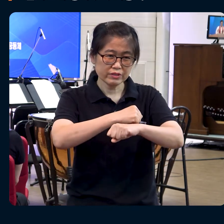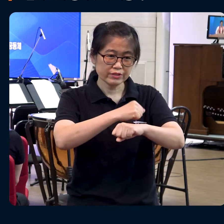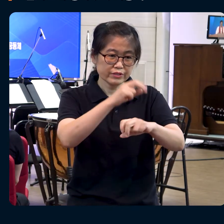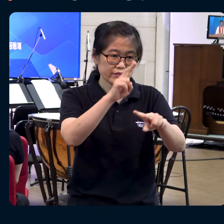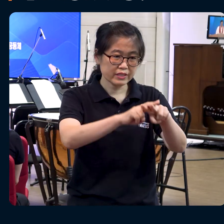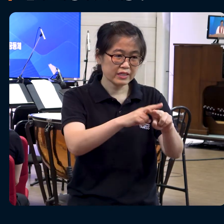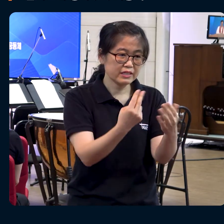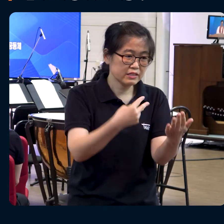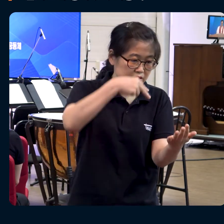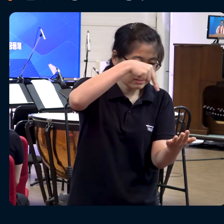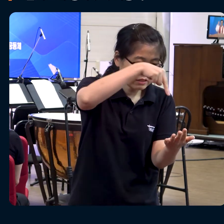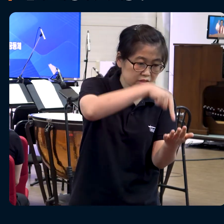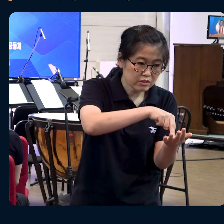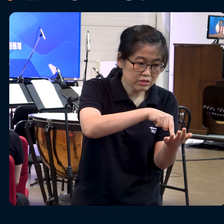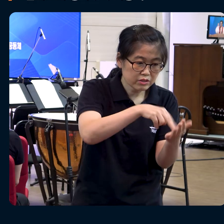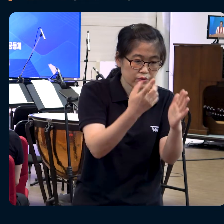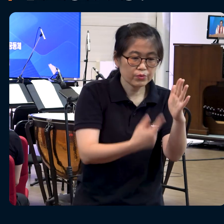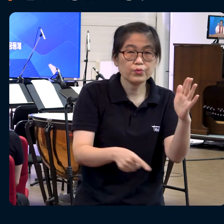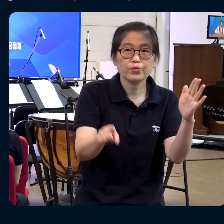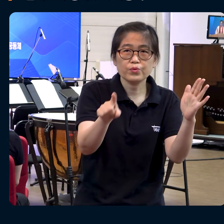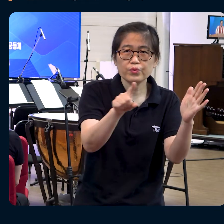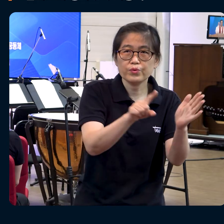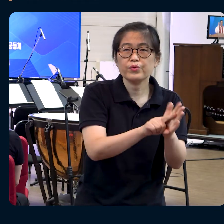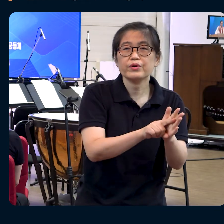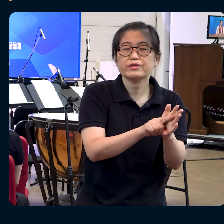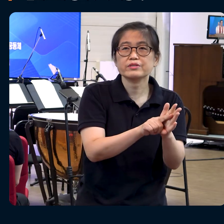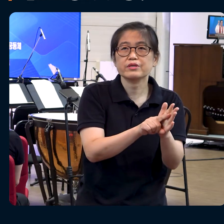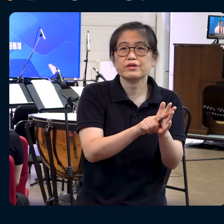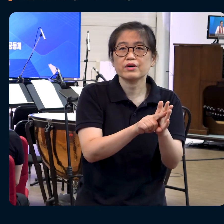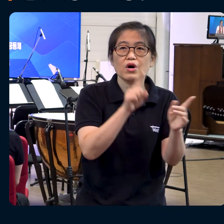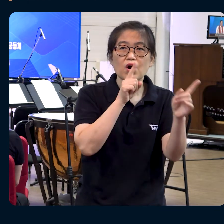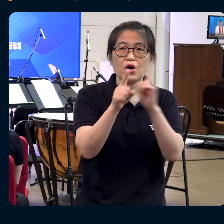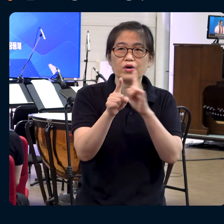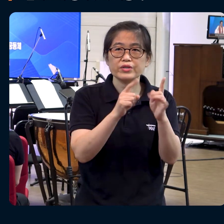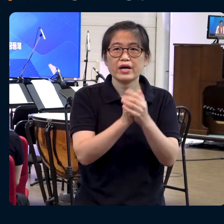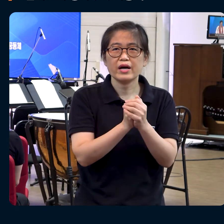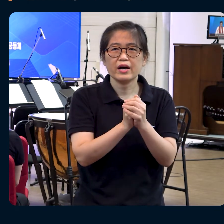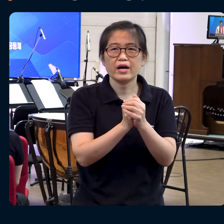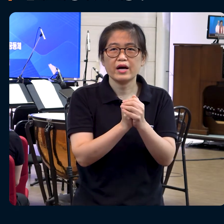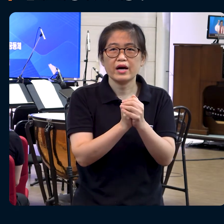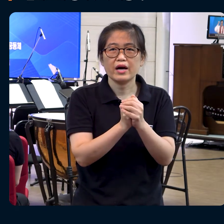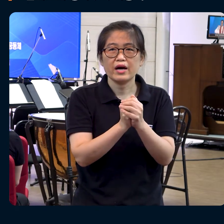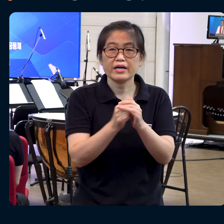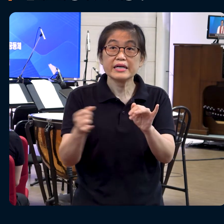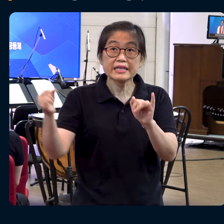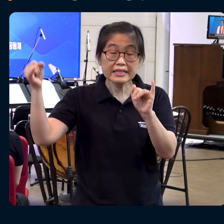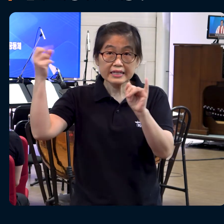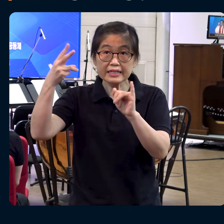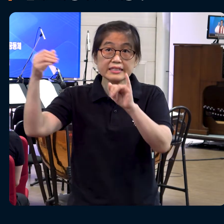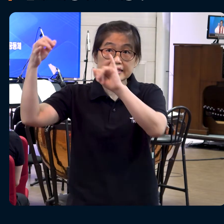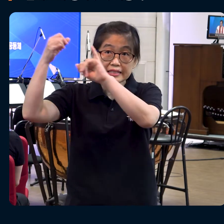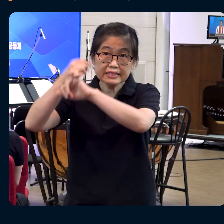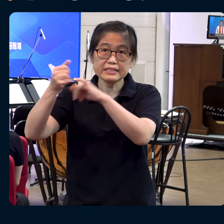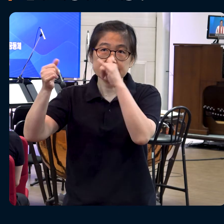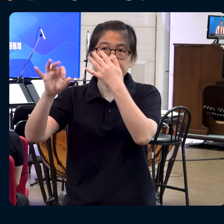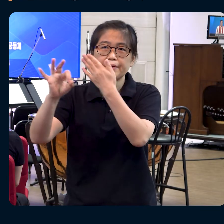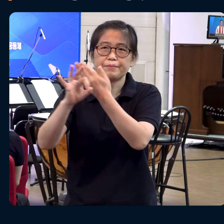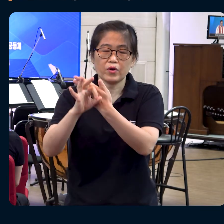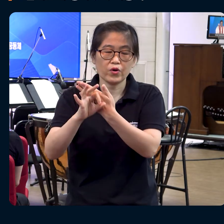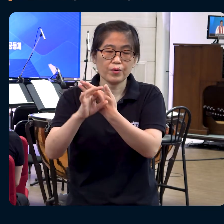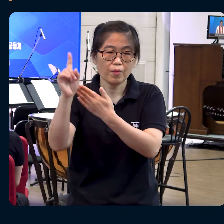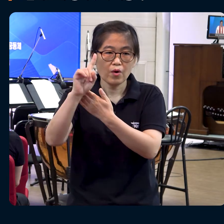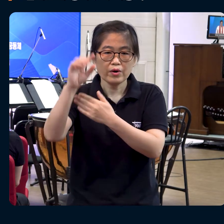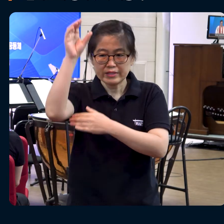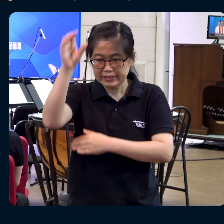우리가 무너진 자리에서 다시 일어나기 위해서 다시 한번 체험하고 붙들어야 될 언약 갱신이 있다고